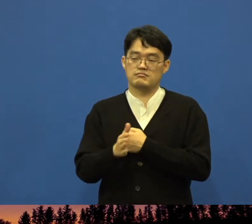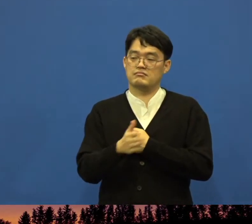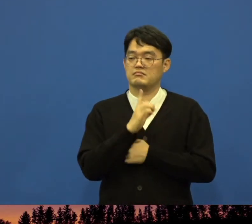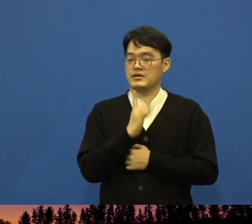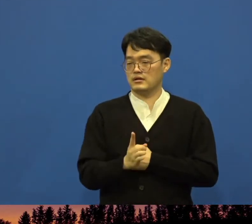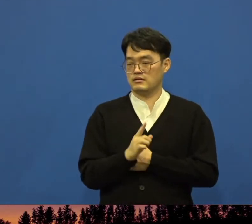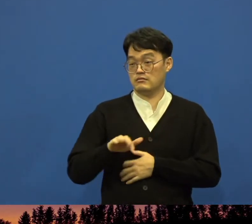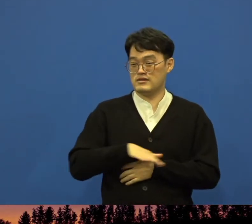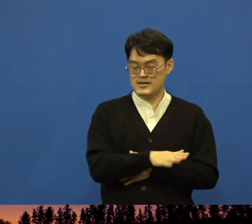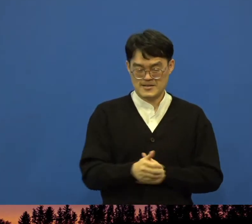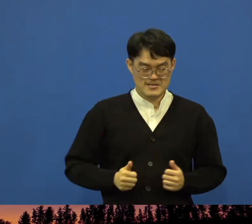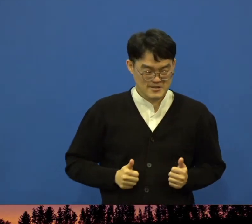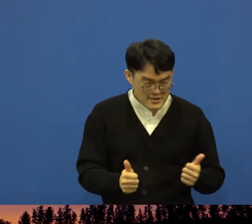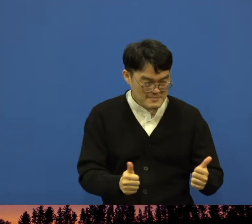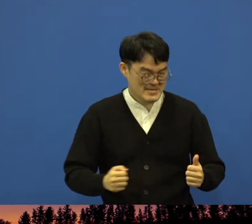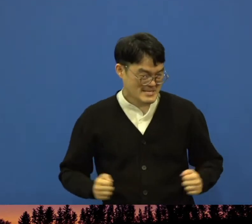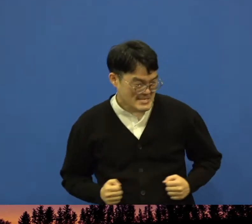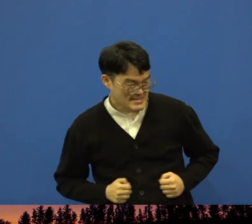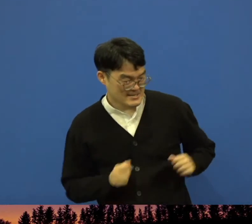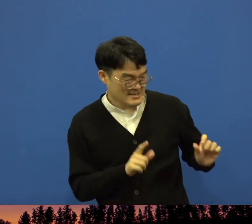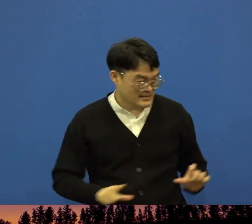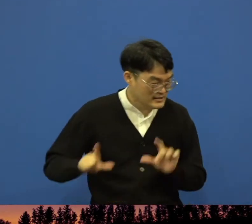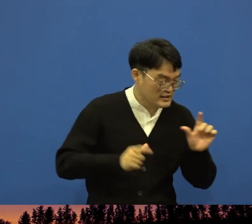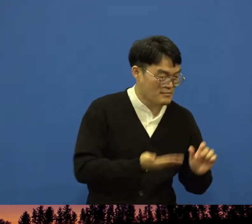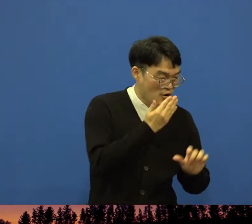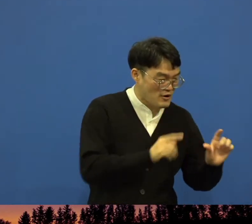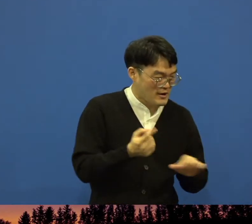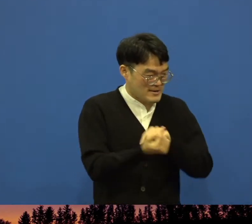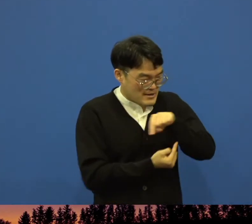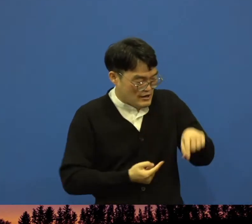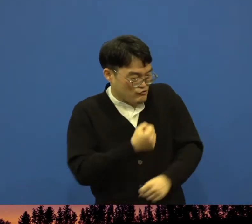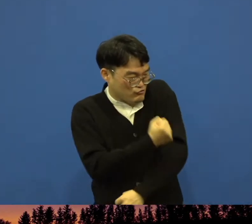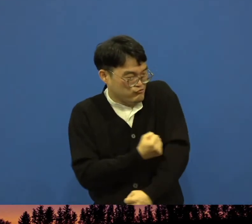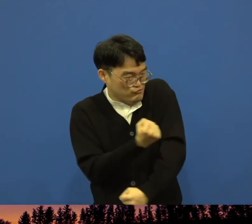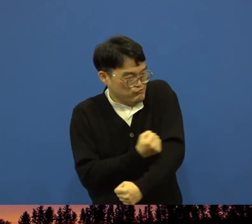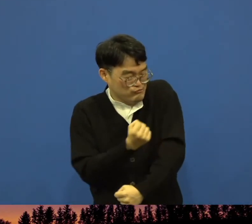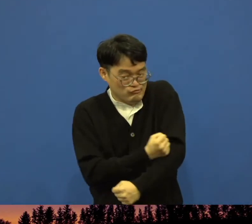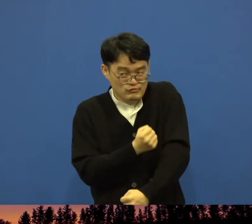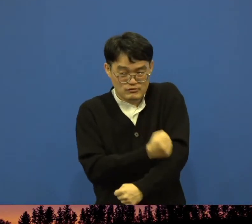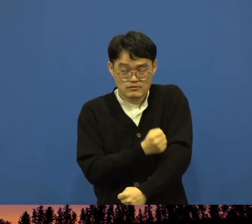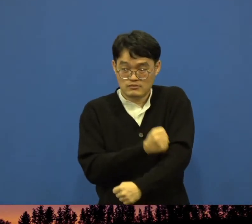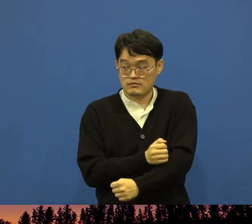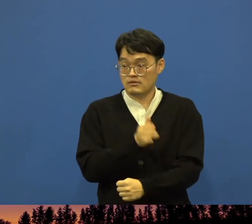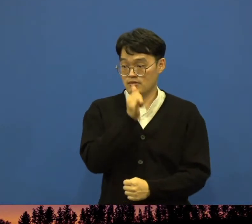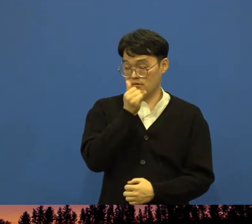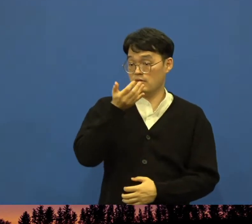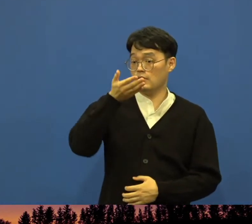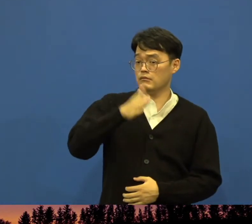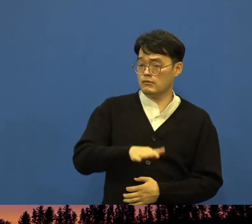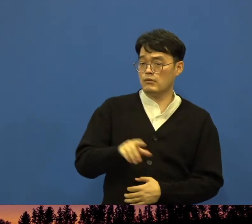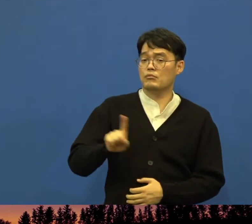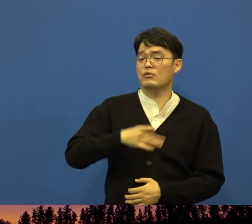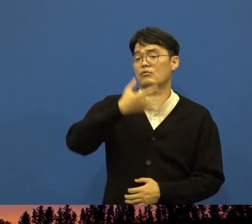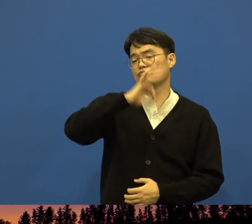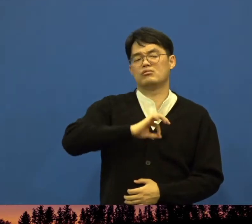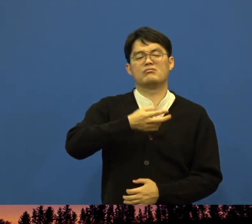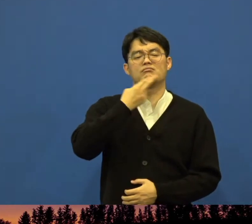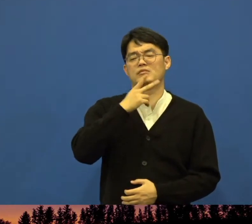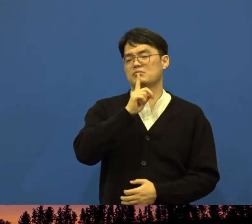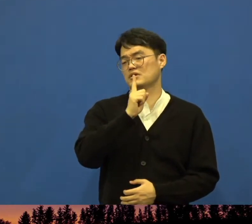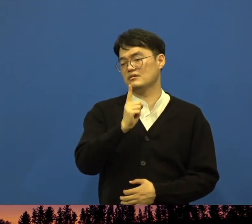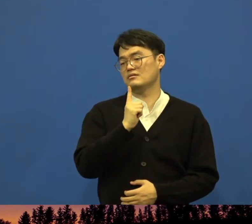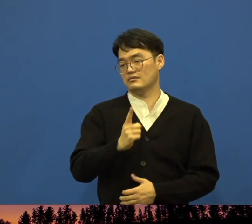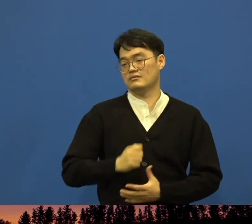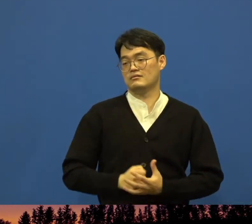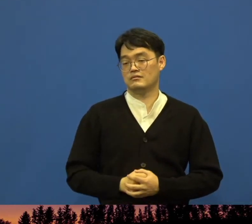열심히 하잖아. 열심히 하고 얼마나 수고합니까? 우리의 인생이. 근데 무엇이 그게 유익한가? 이렇게 질문을 던지는